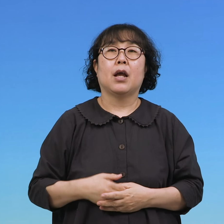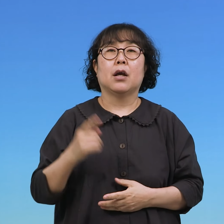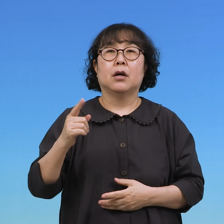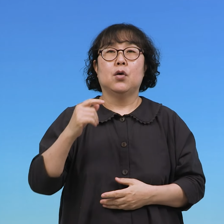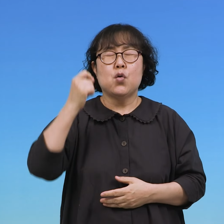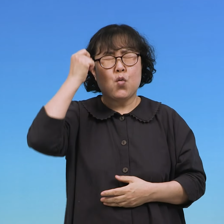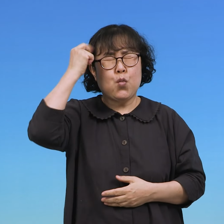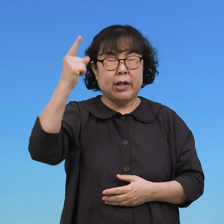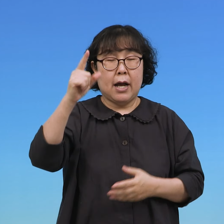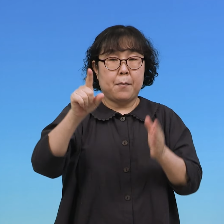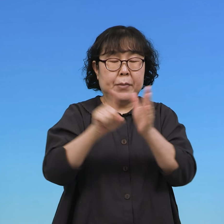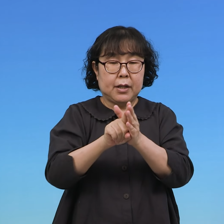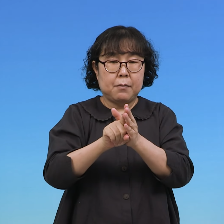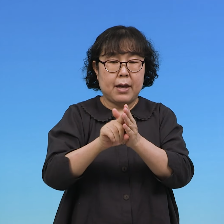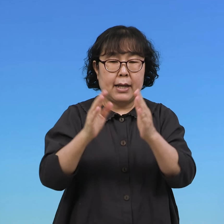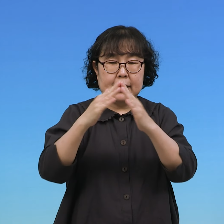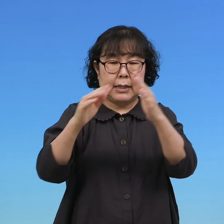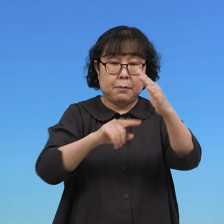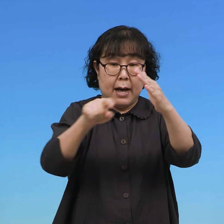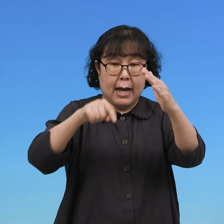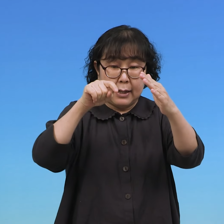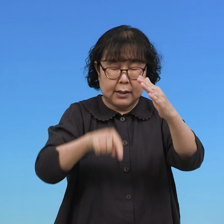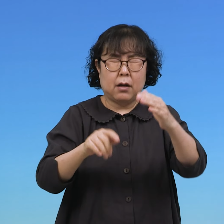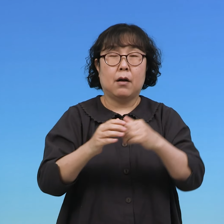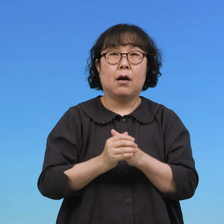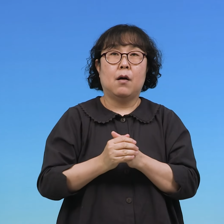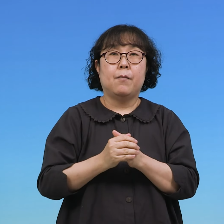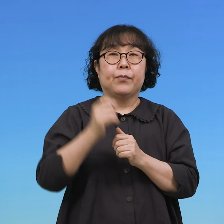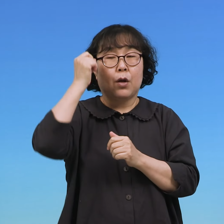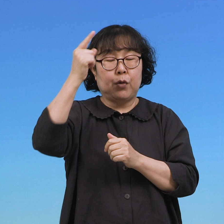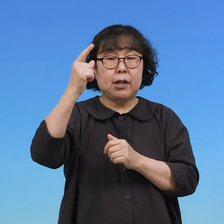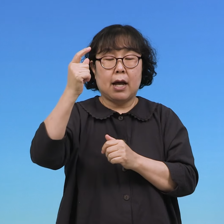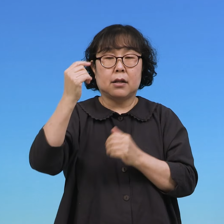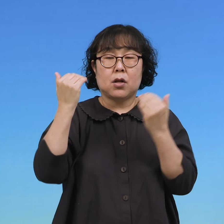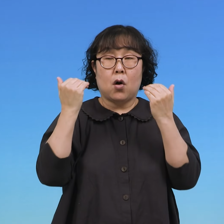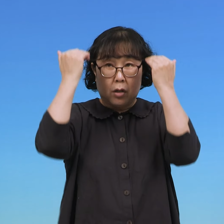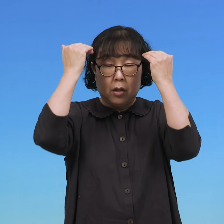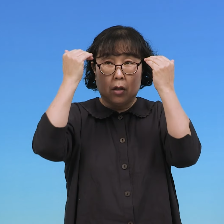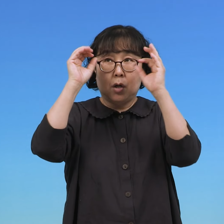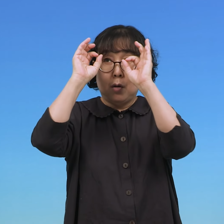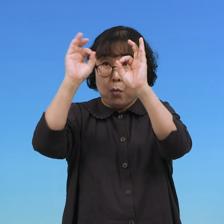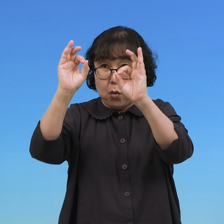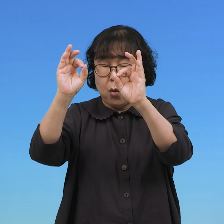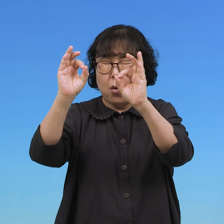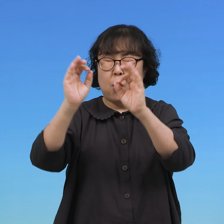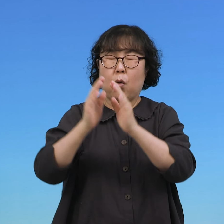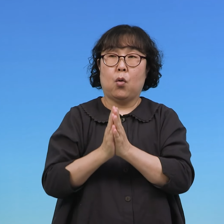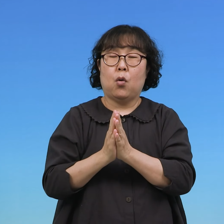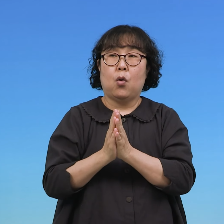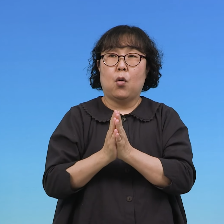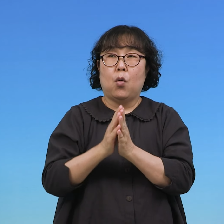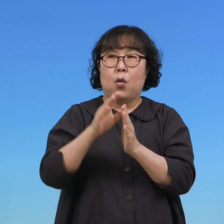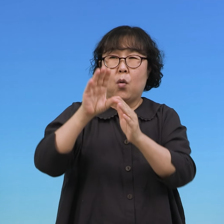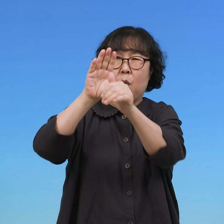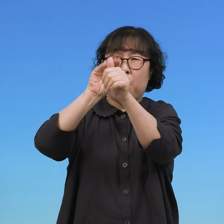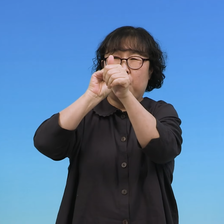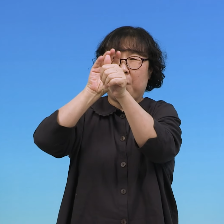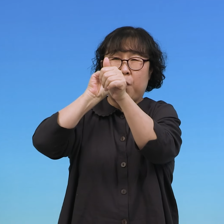그 위대한 믿음의 가문에서 위대한 어른들을 보면서 고작 이런 고백밖에